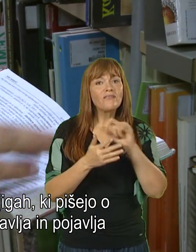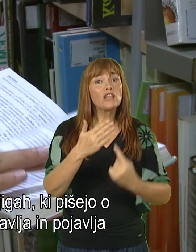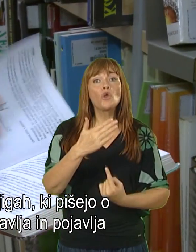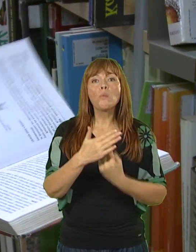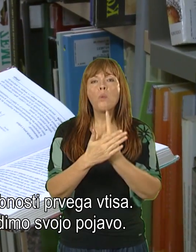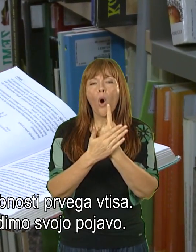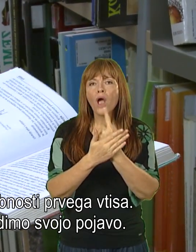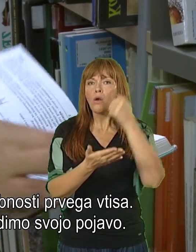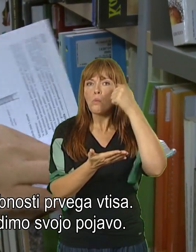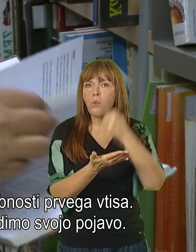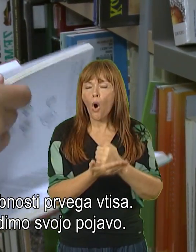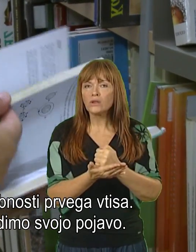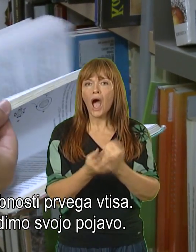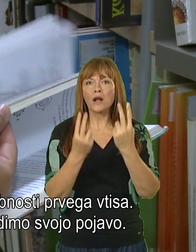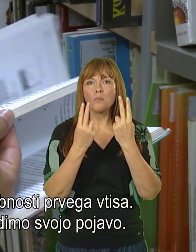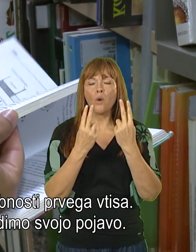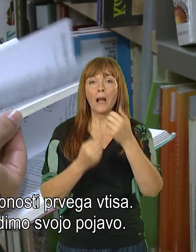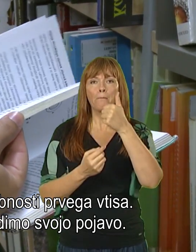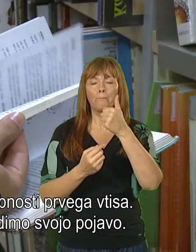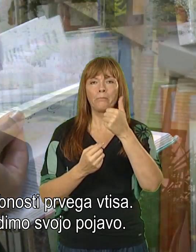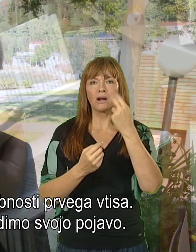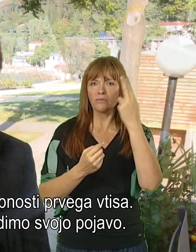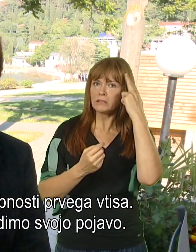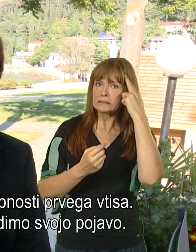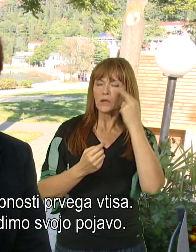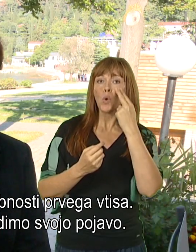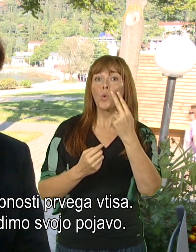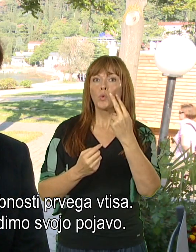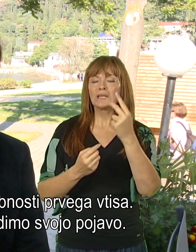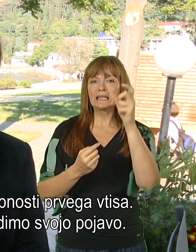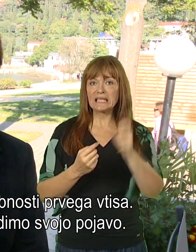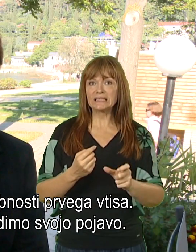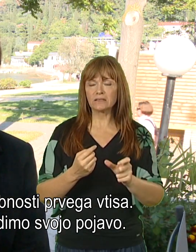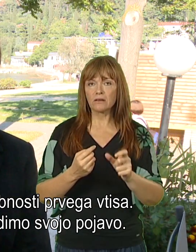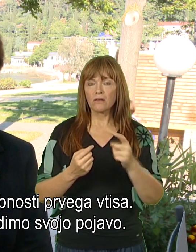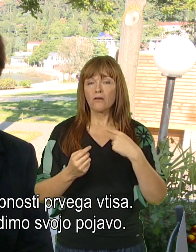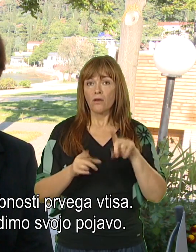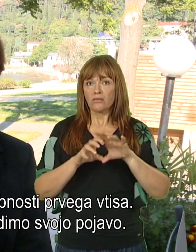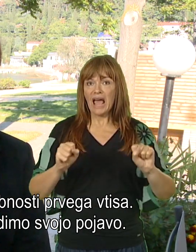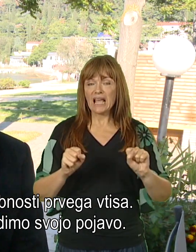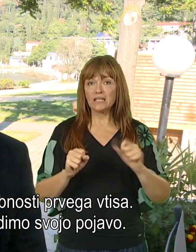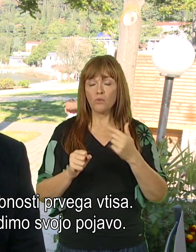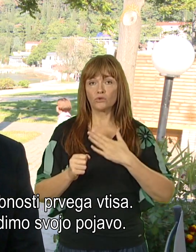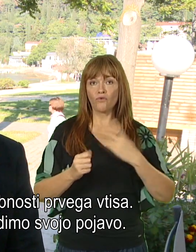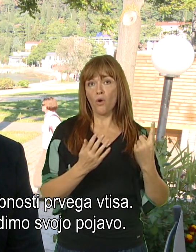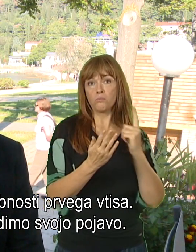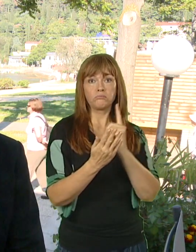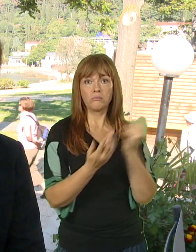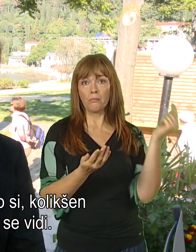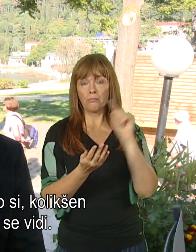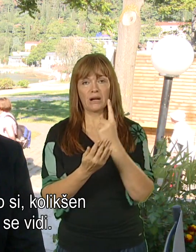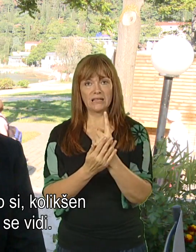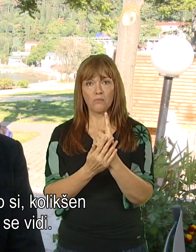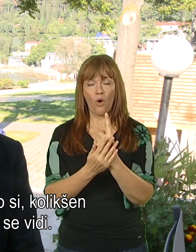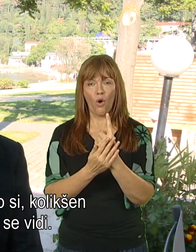vedno pojavlja poudarjanje pomembnosti prvega vtisa. Prvi vtis naredimo svojo pojavo, in